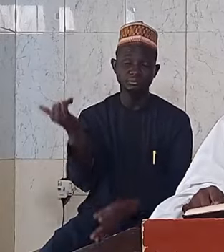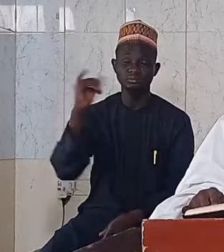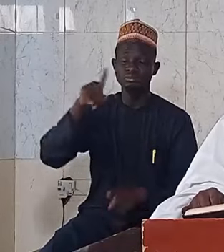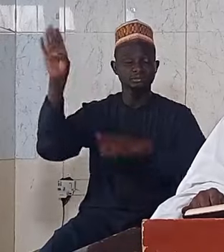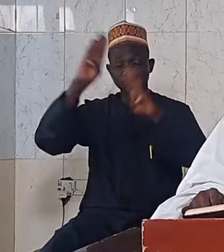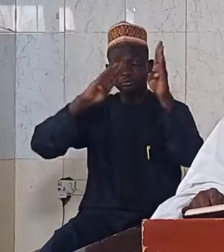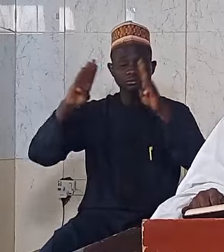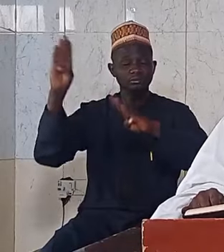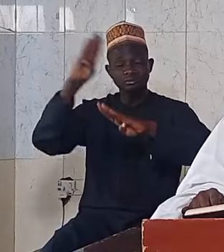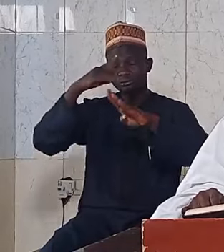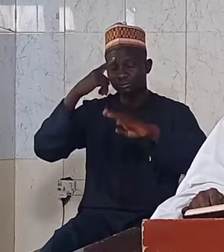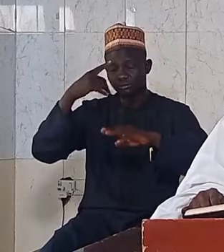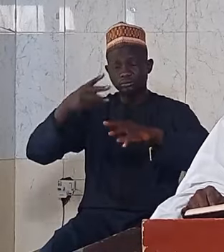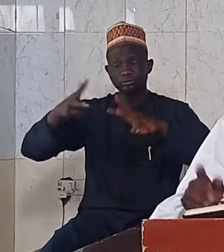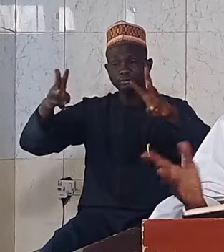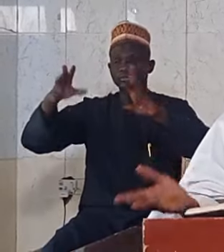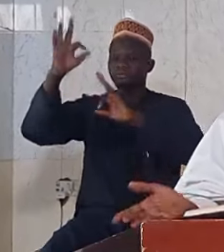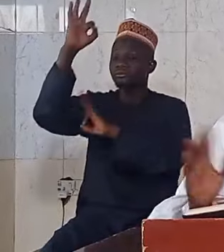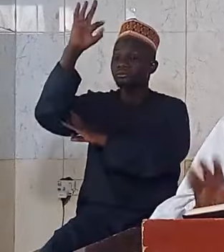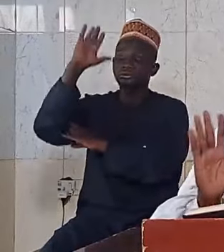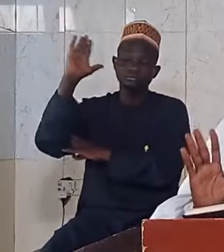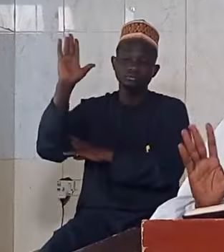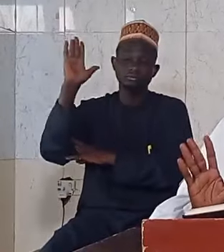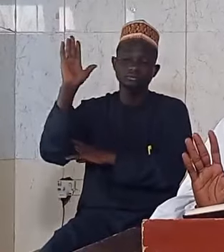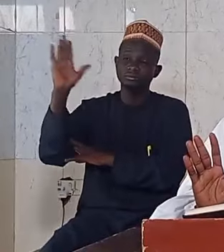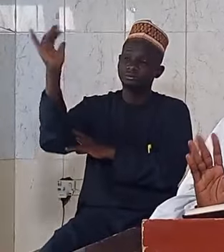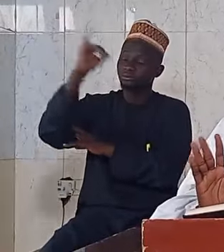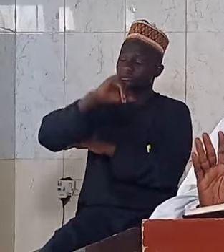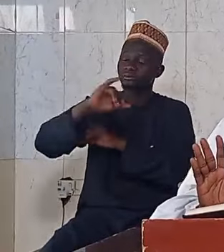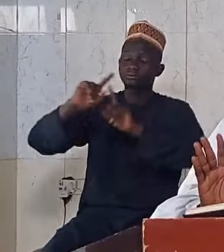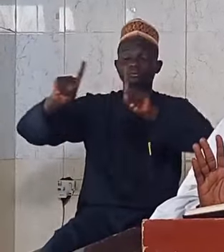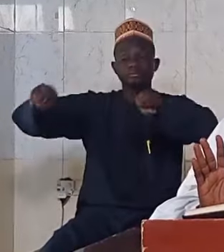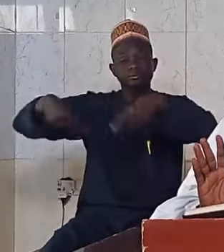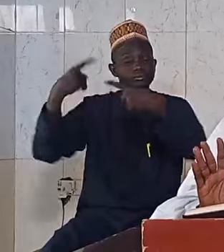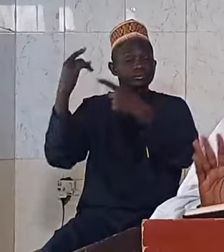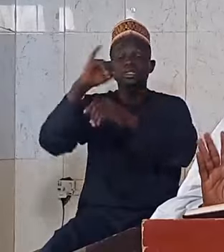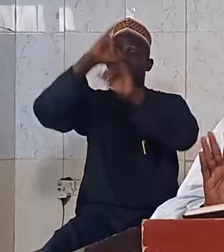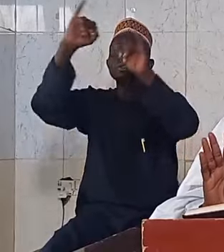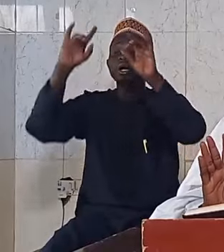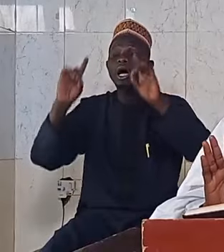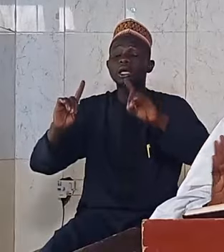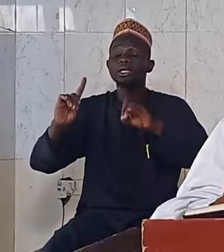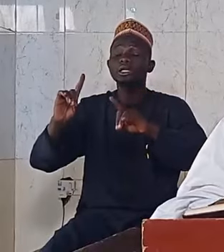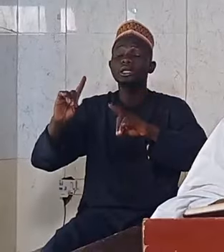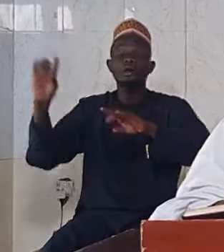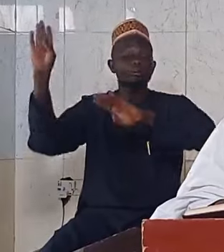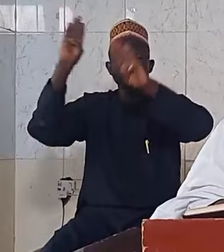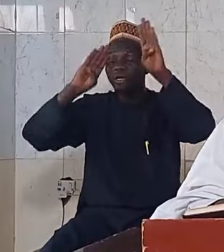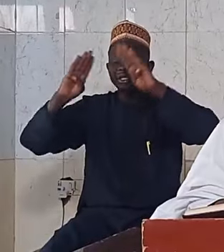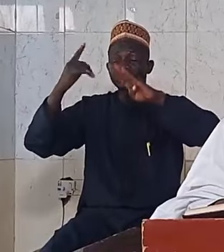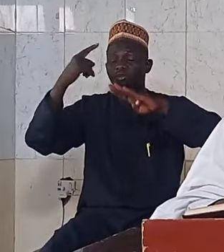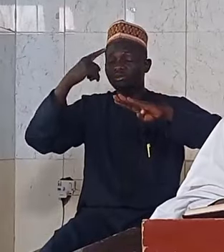yuqatiluna fi sabilillahi wannan mubtada ne da khabar jumla ce me ce